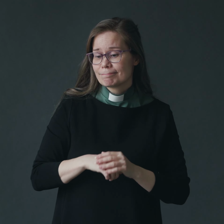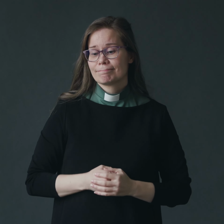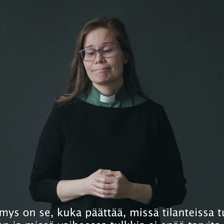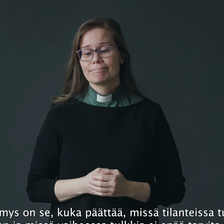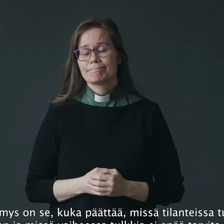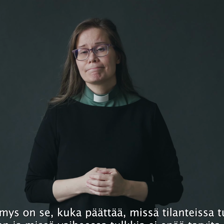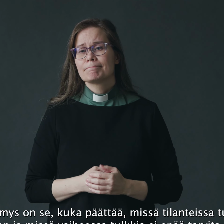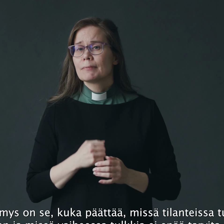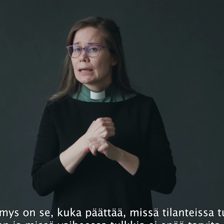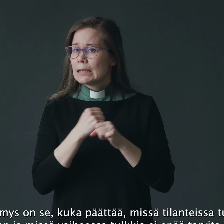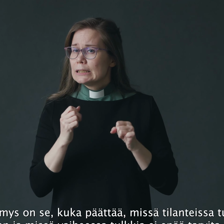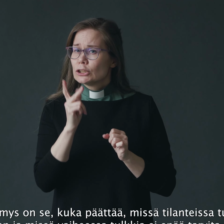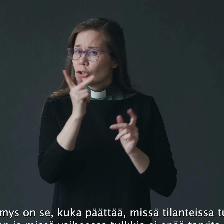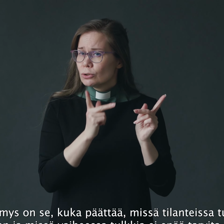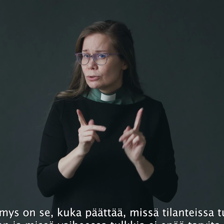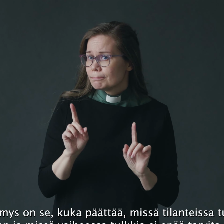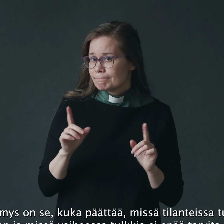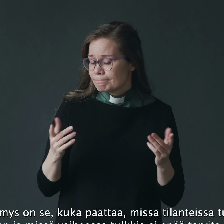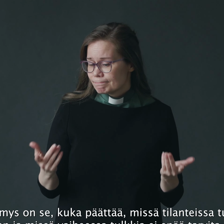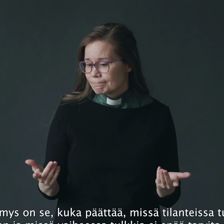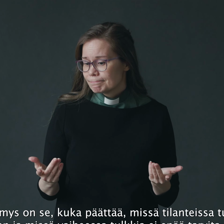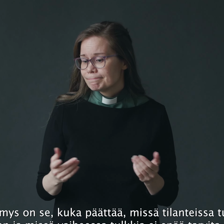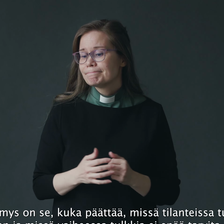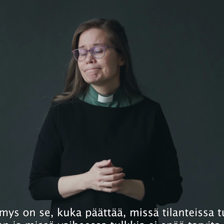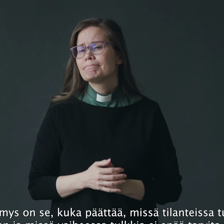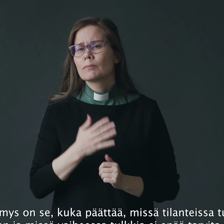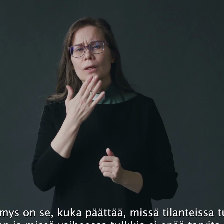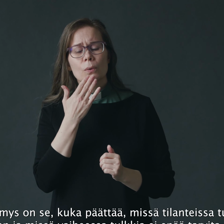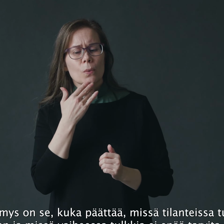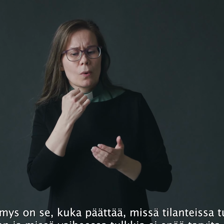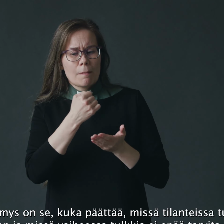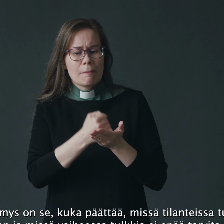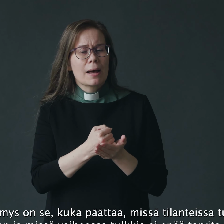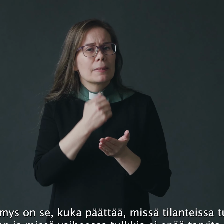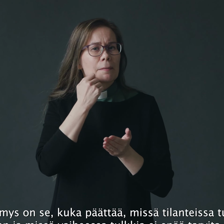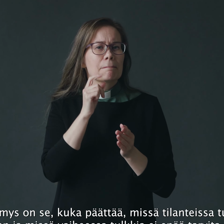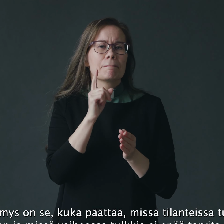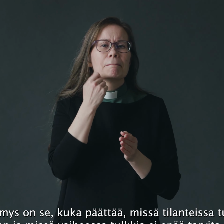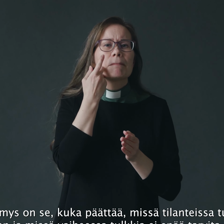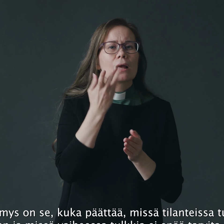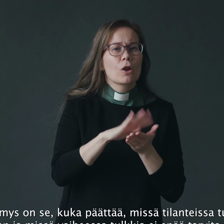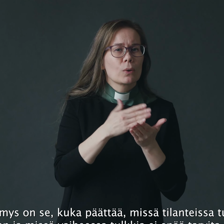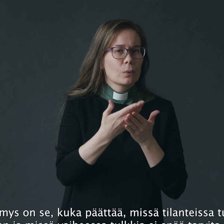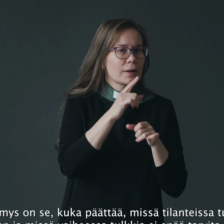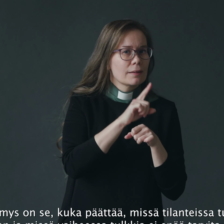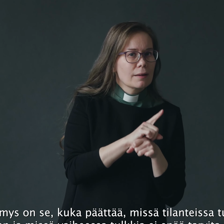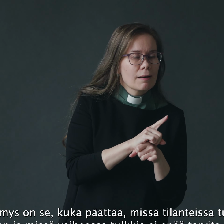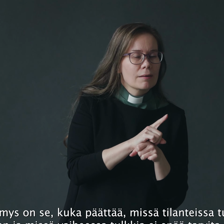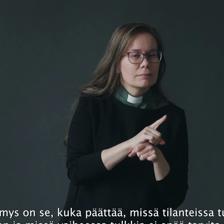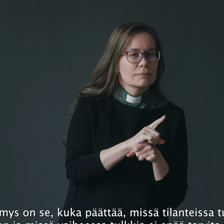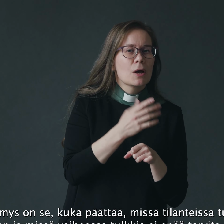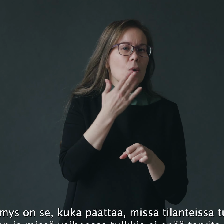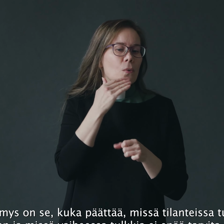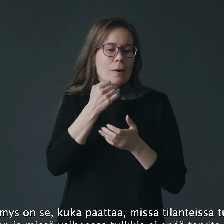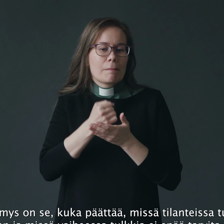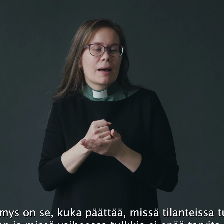Iso kysymys on se, kuka päättää, missä tilanteissa tulkkia tarvitaan ja missä vaiheessa tulkkia